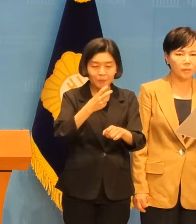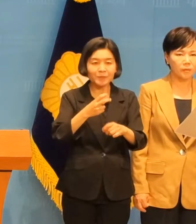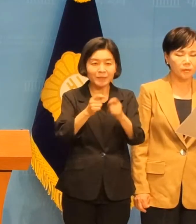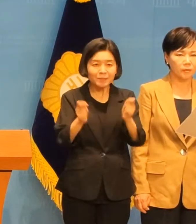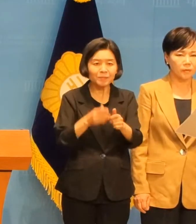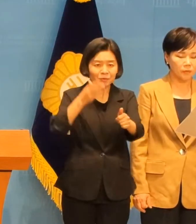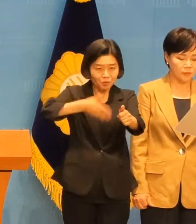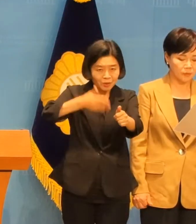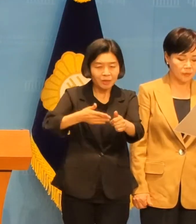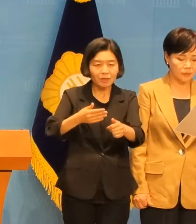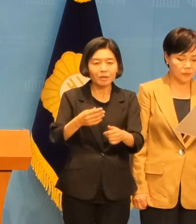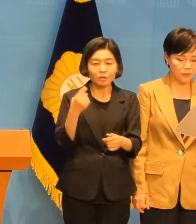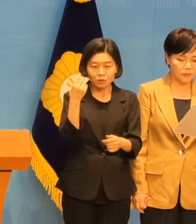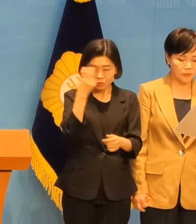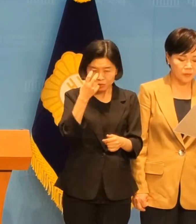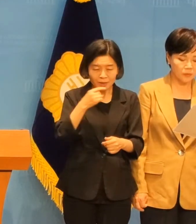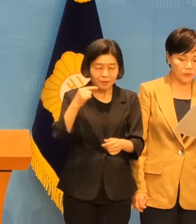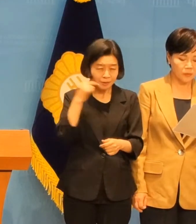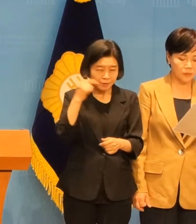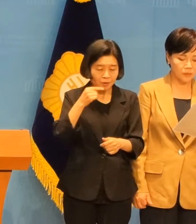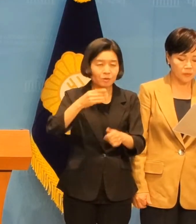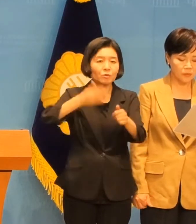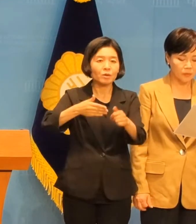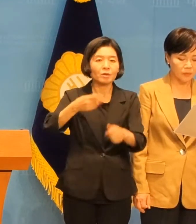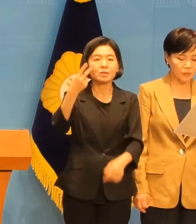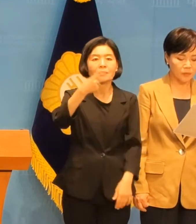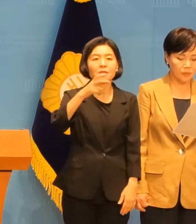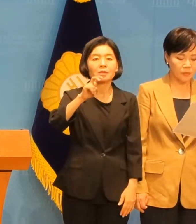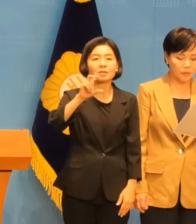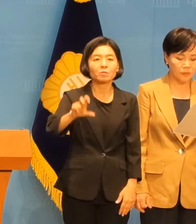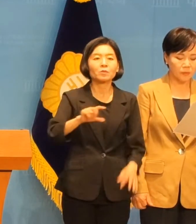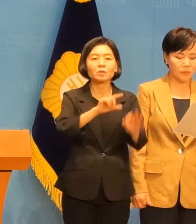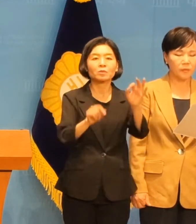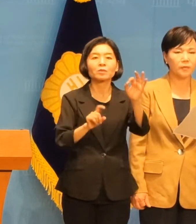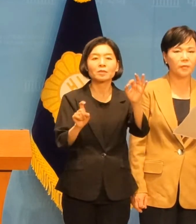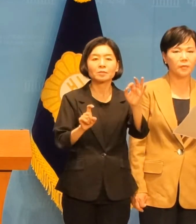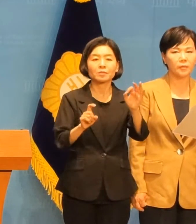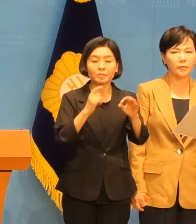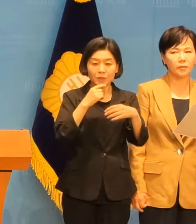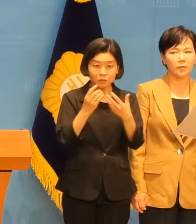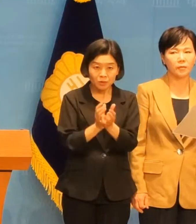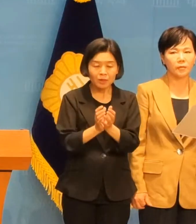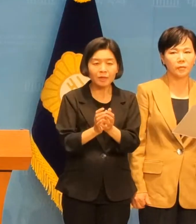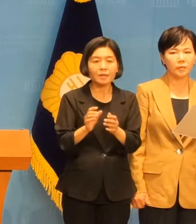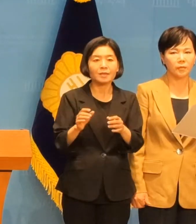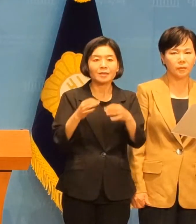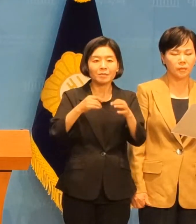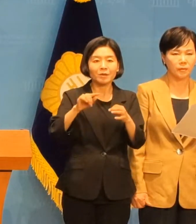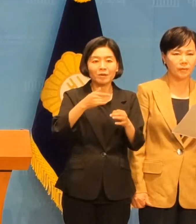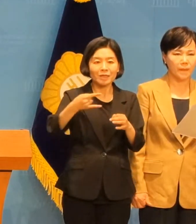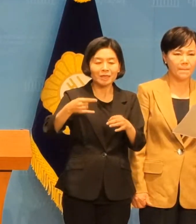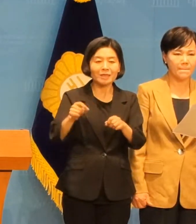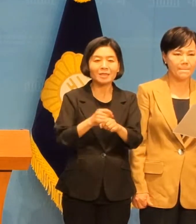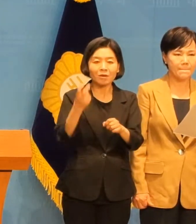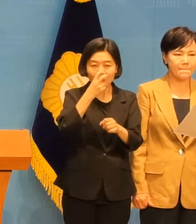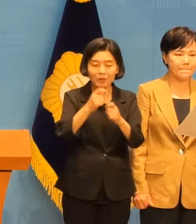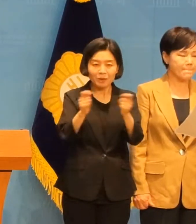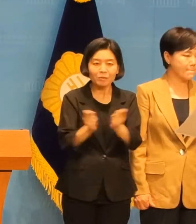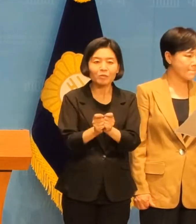수사를 촉구합니다. 2025년 10월 10일 더불어민주당 김건희 특검 TF 위원 일동.